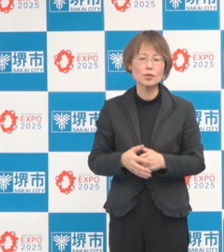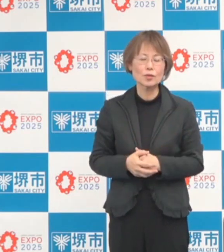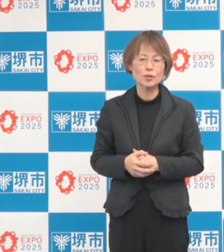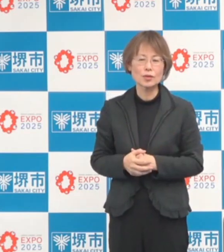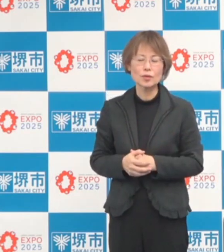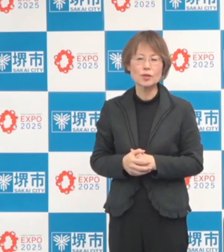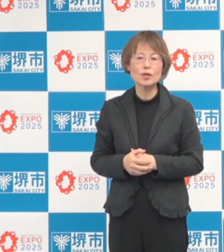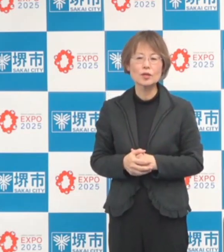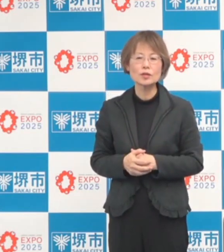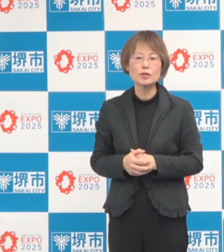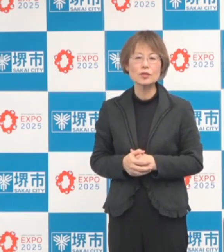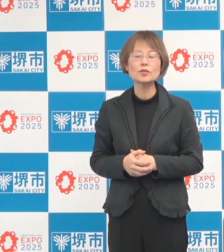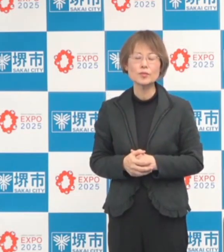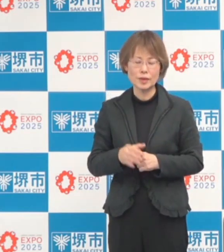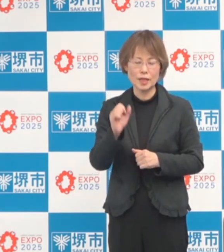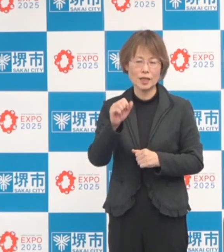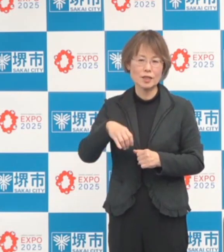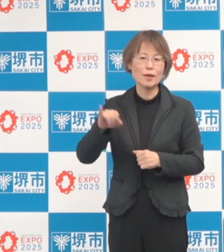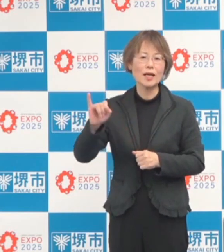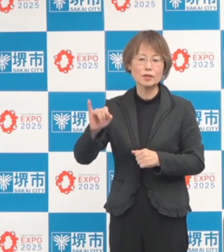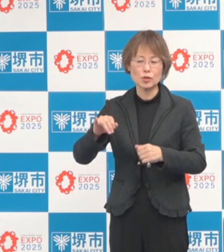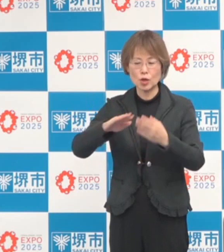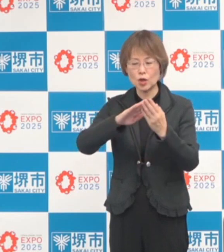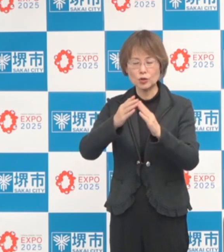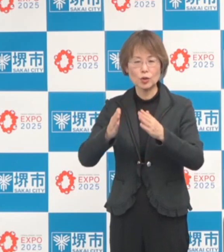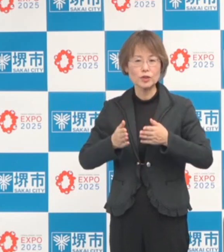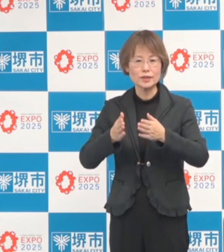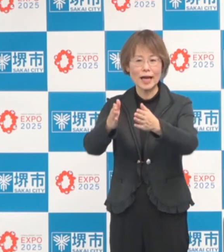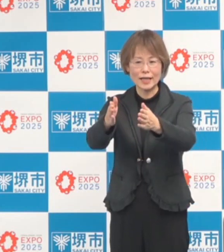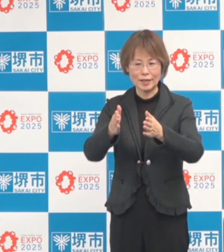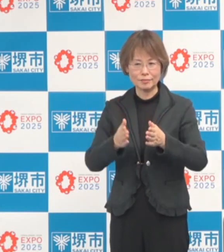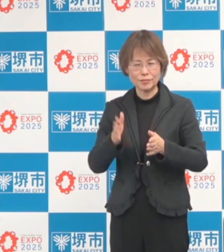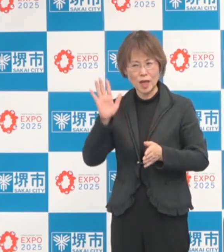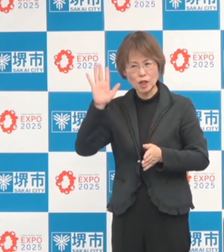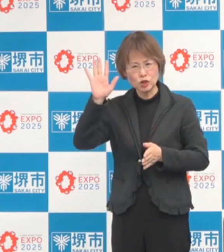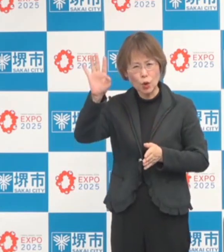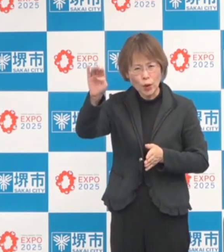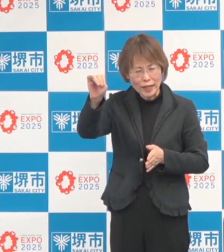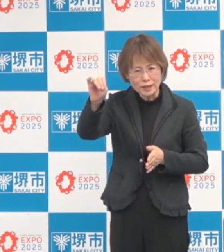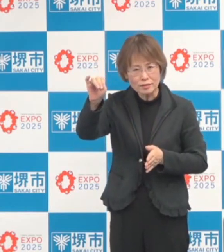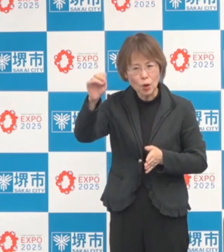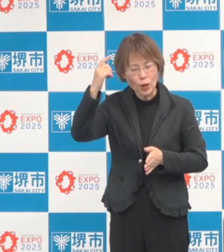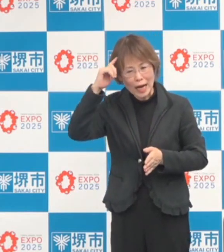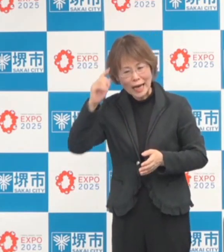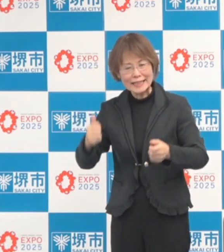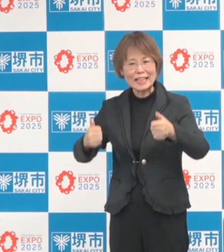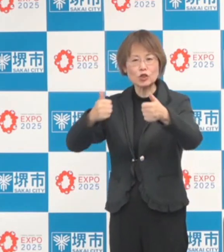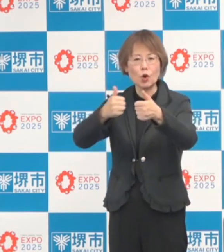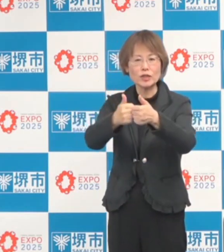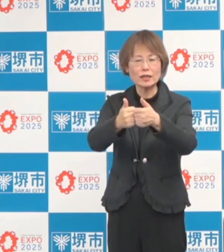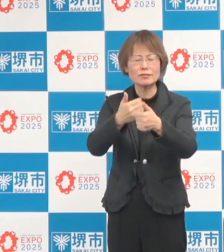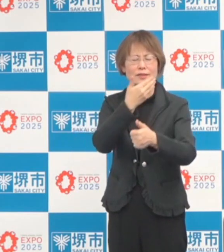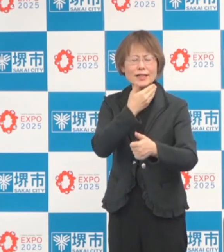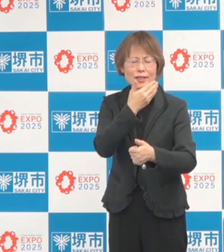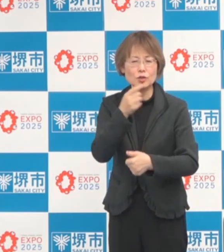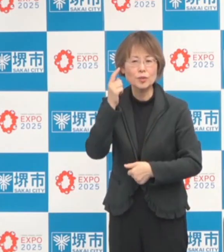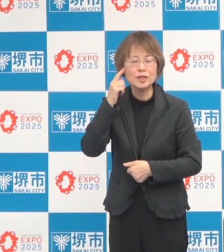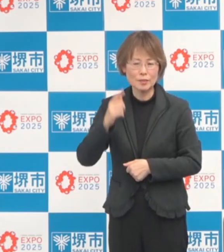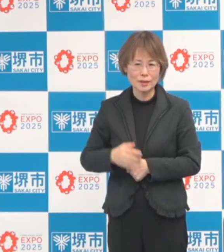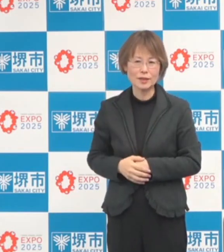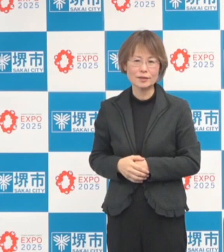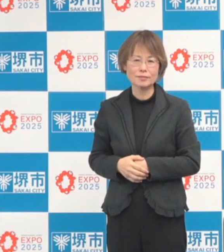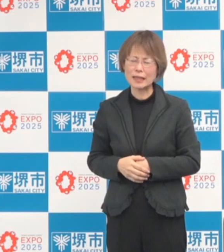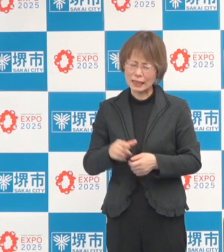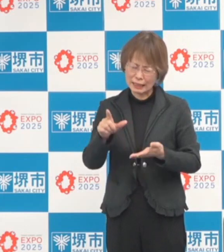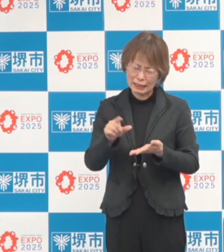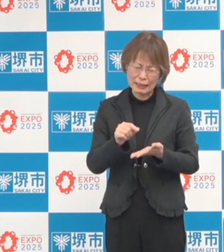この SMI 都市ラインというのは、これからの未来に見据えた挑戦というのは非常に重要だと考えております。なかなか生かしきれてなか